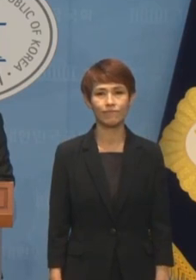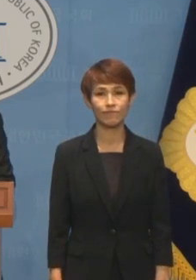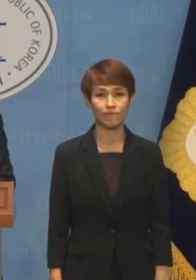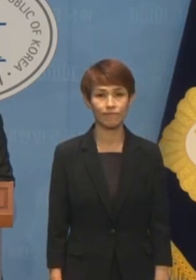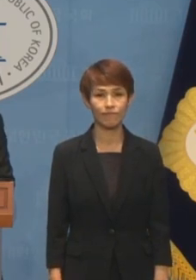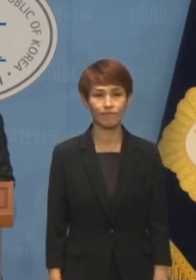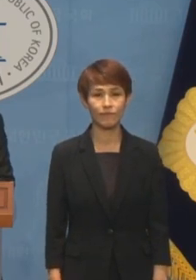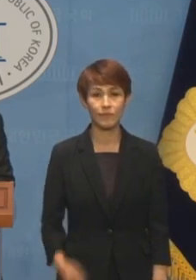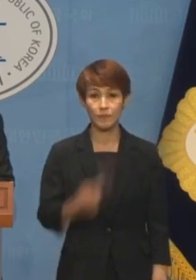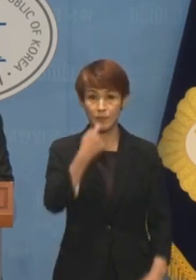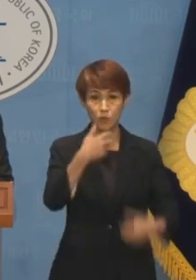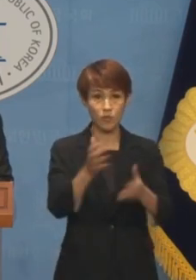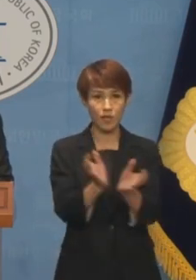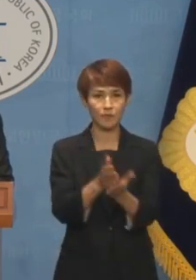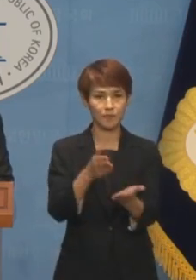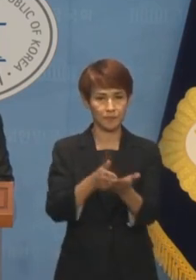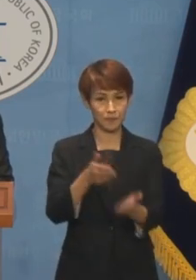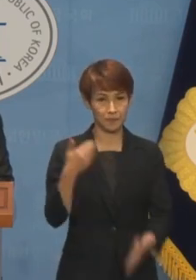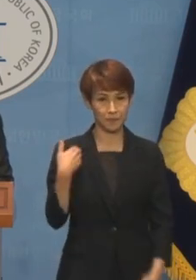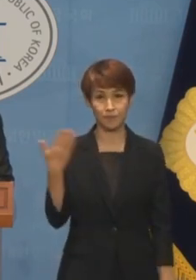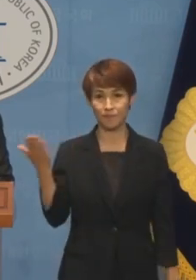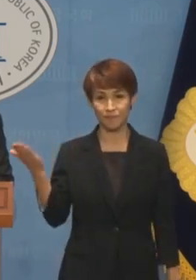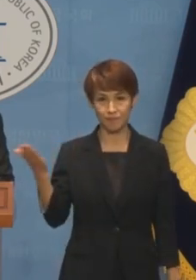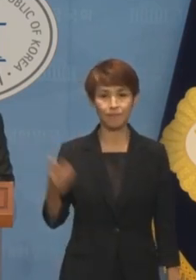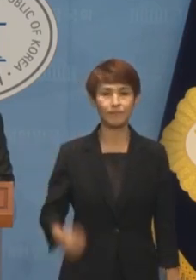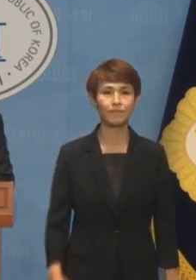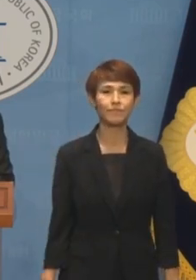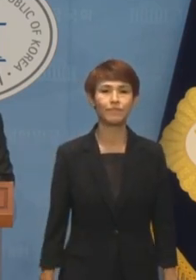네, 더불어민주당 최민석 대변인입니다.